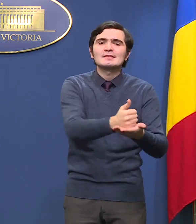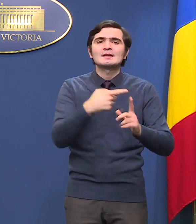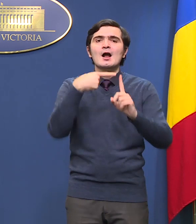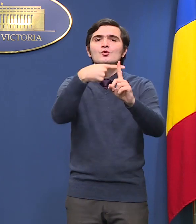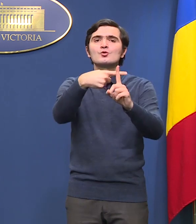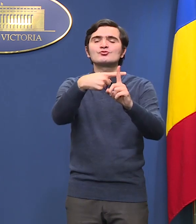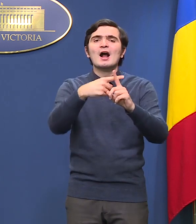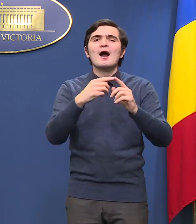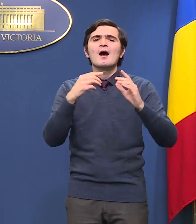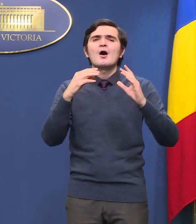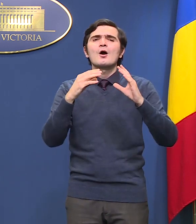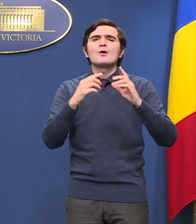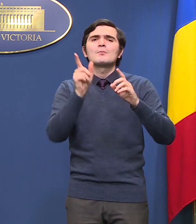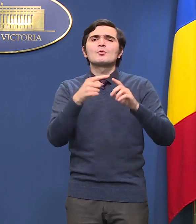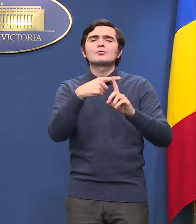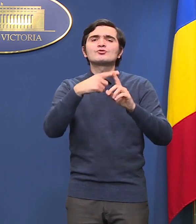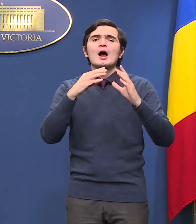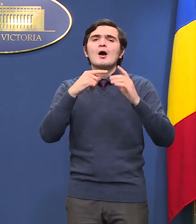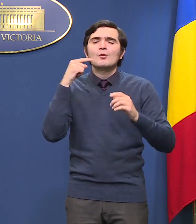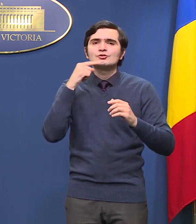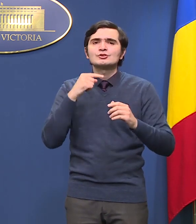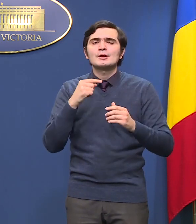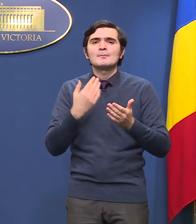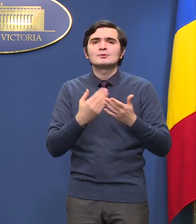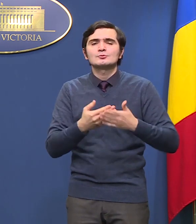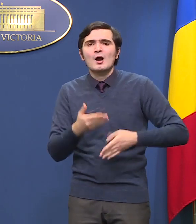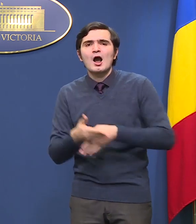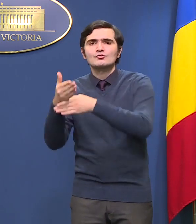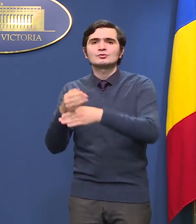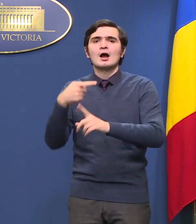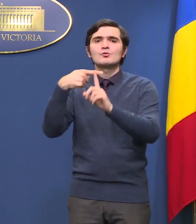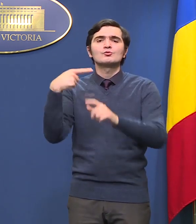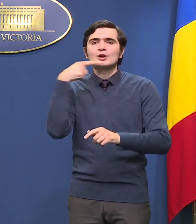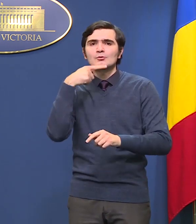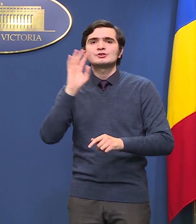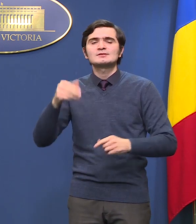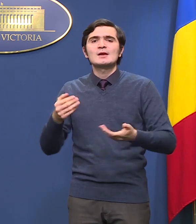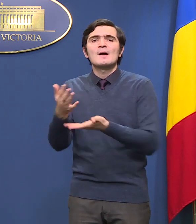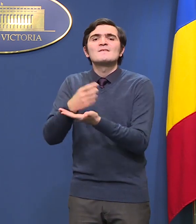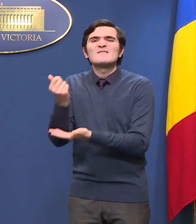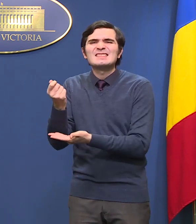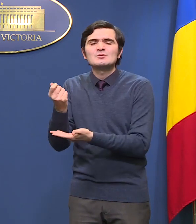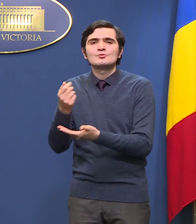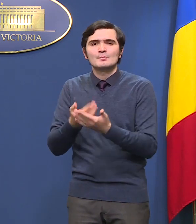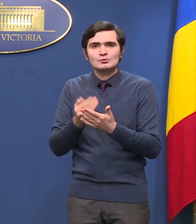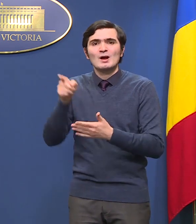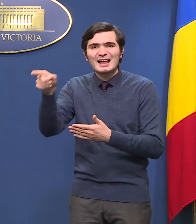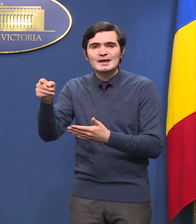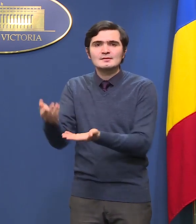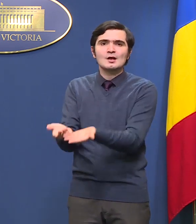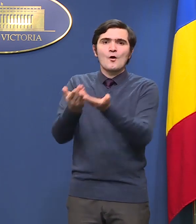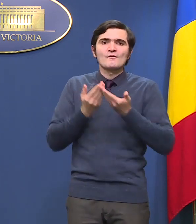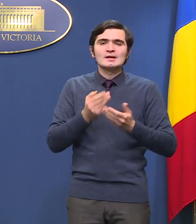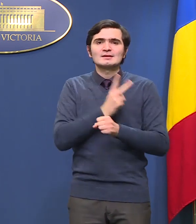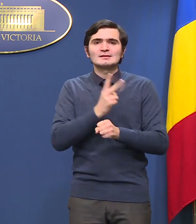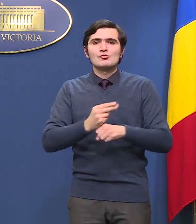putea înarma Crucea Roșie cu veniturile necesare pentru a putea pune la dispoziția statului român